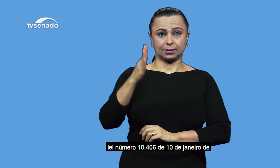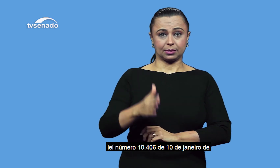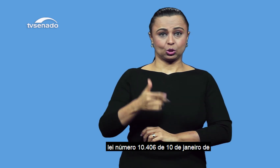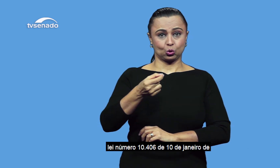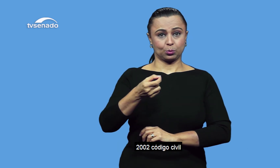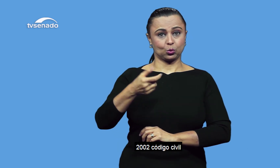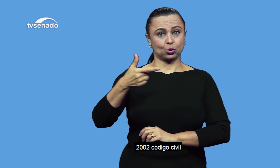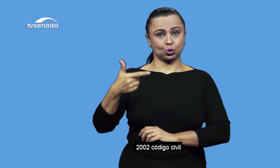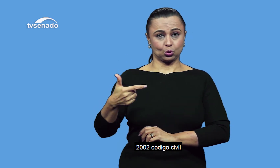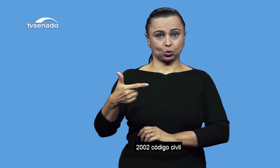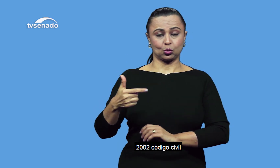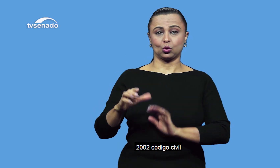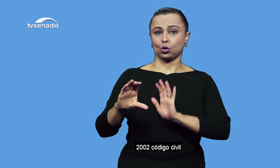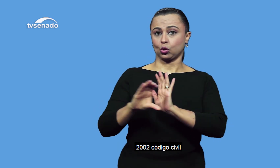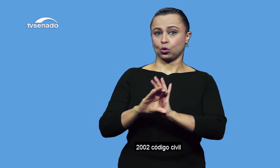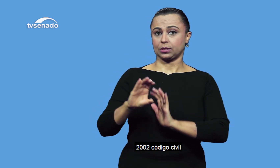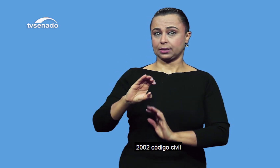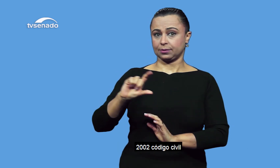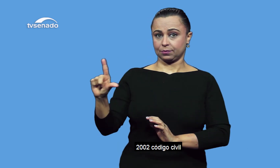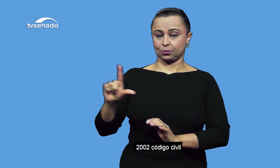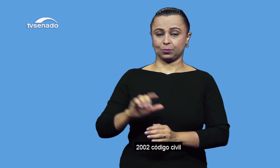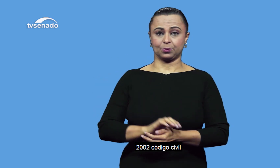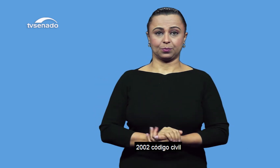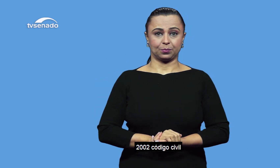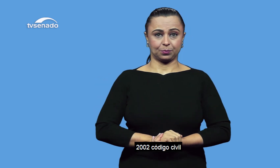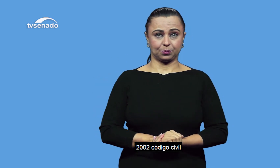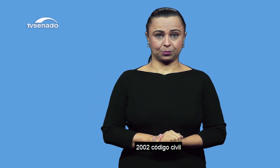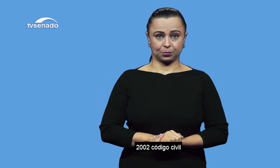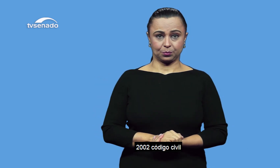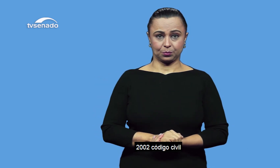janeiro de 2002 código civil